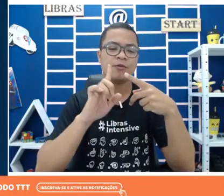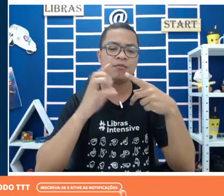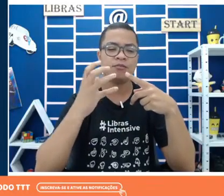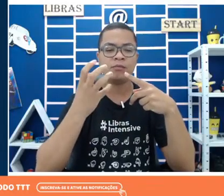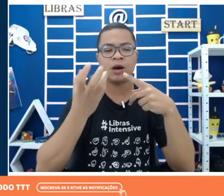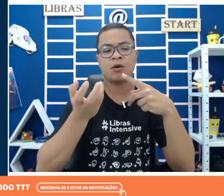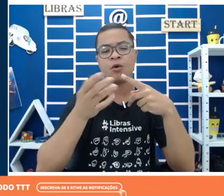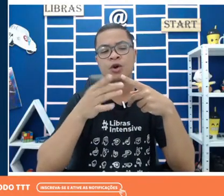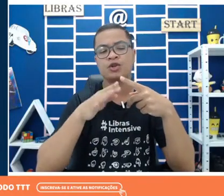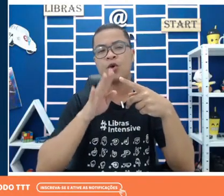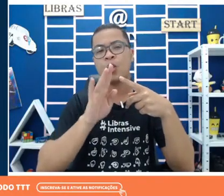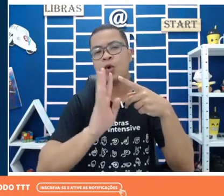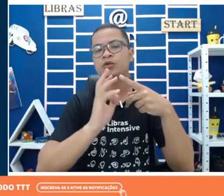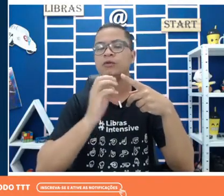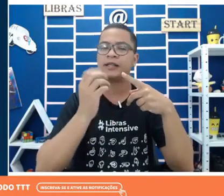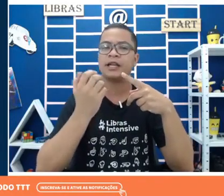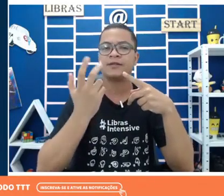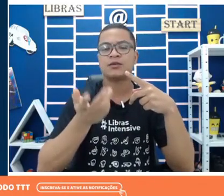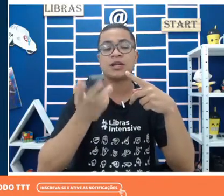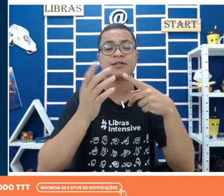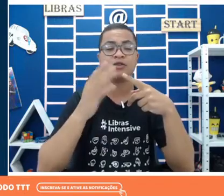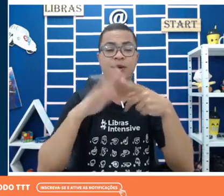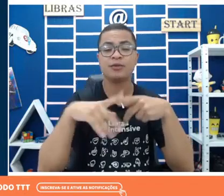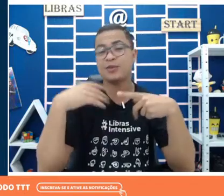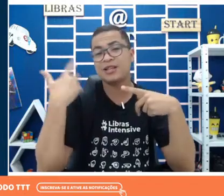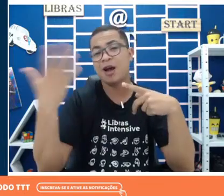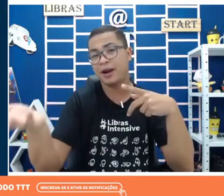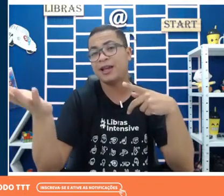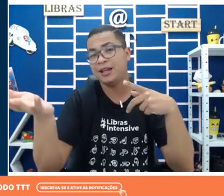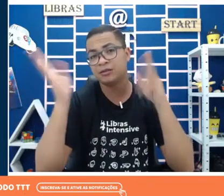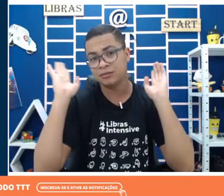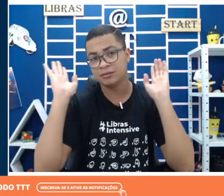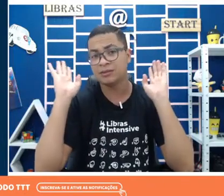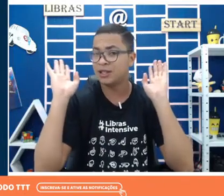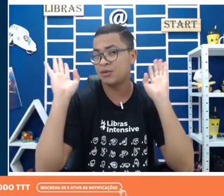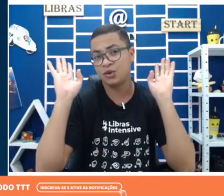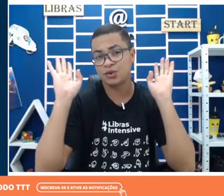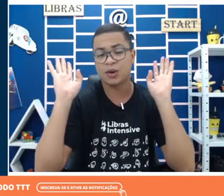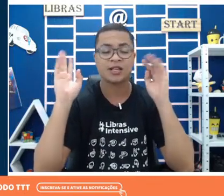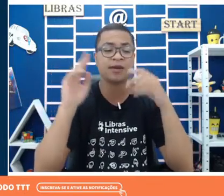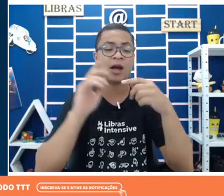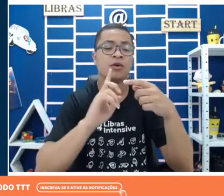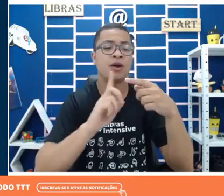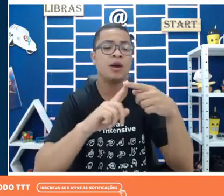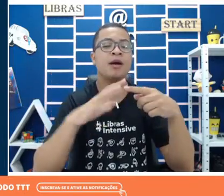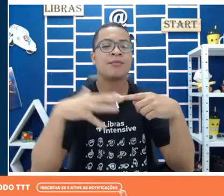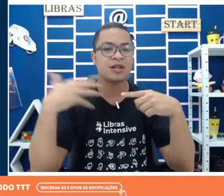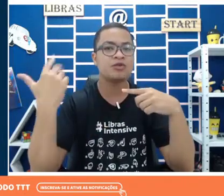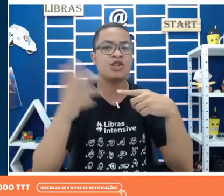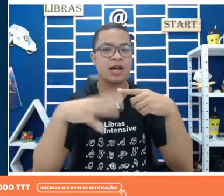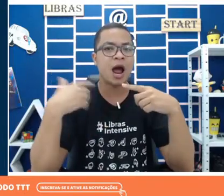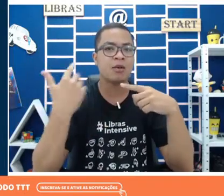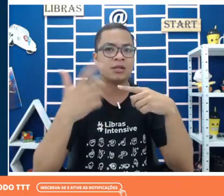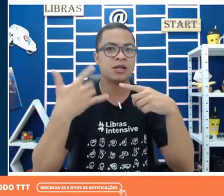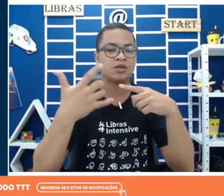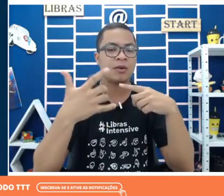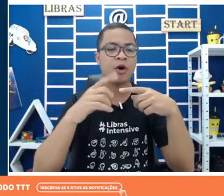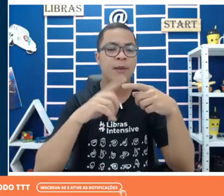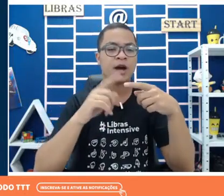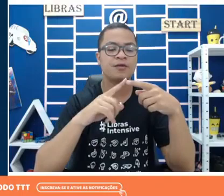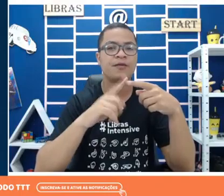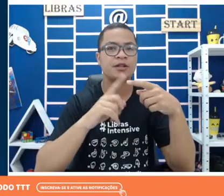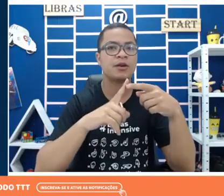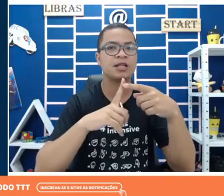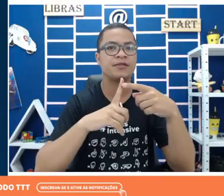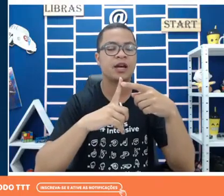acredito que uma coisa ou outra vai ter que fazer um classificador porque não tem um sinal para aquilo. Então, se usa um classificador. Mas, no geral, assim, na sua